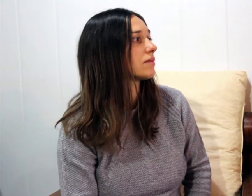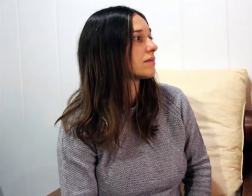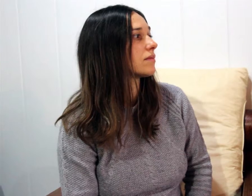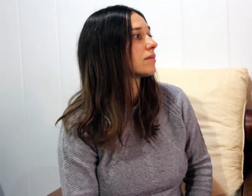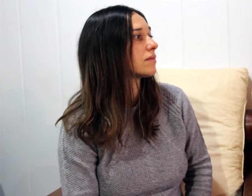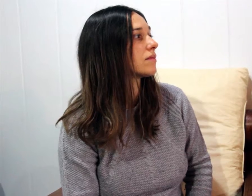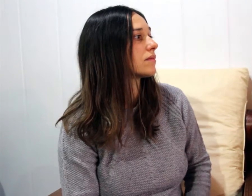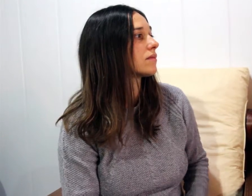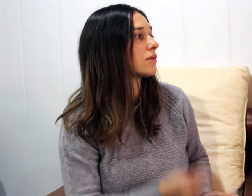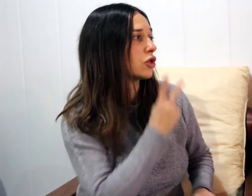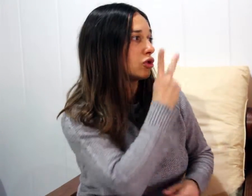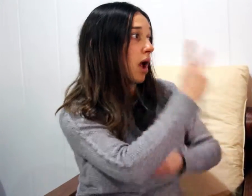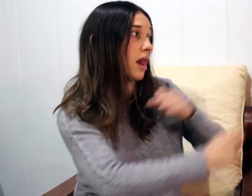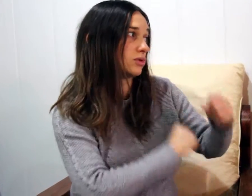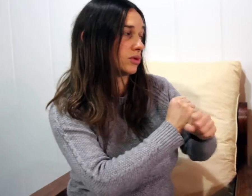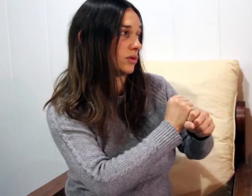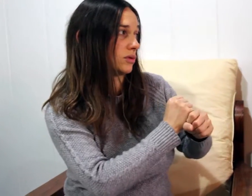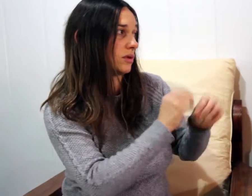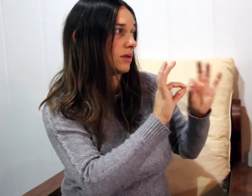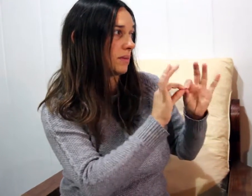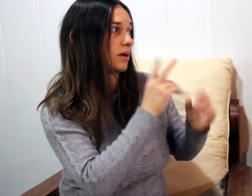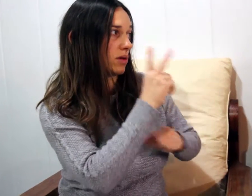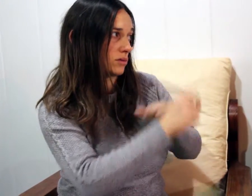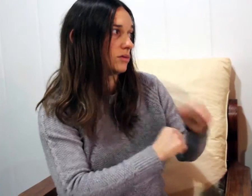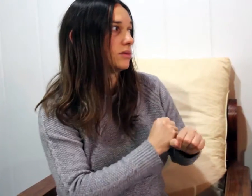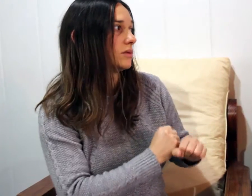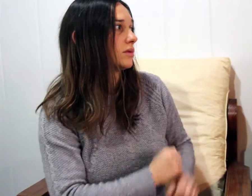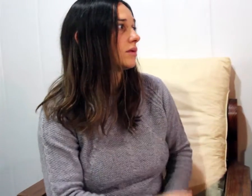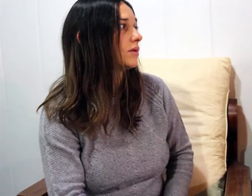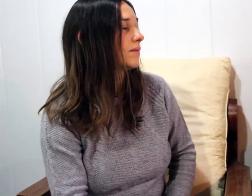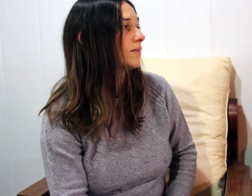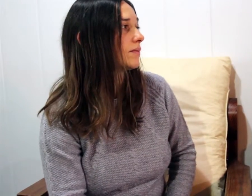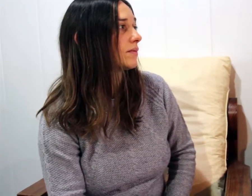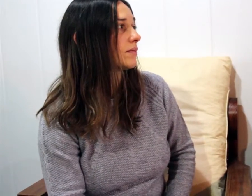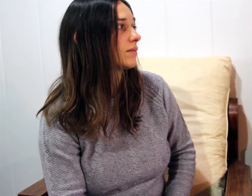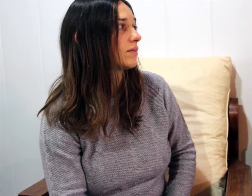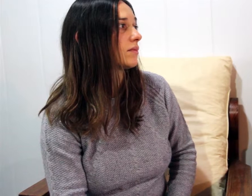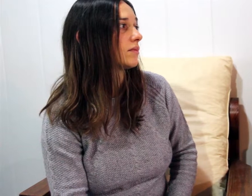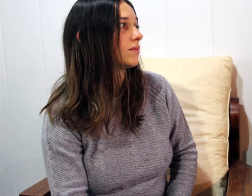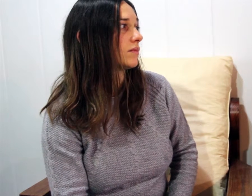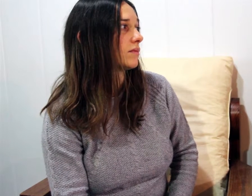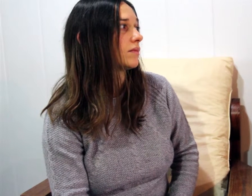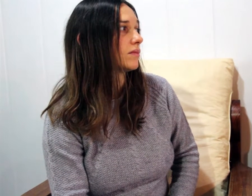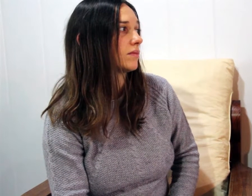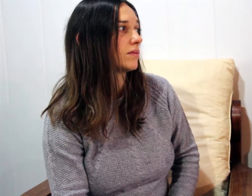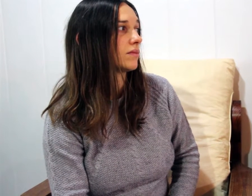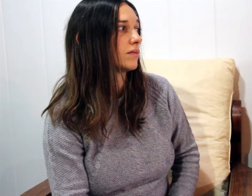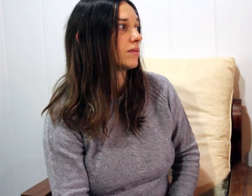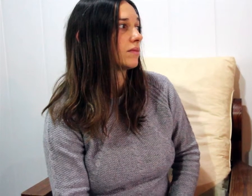un año creo que, dos años, para obtener el título de intérprete. Para poder trabajar